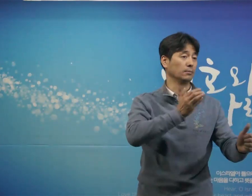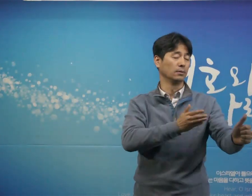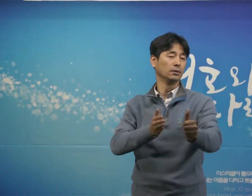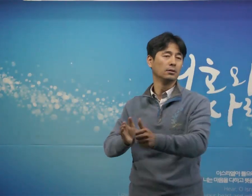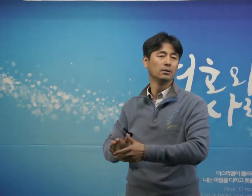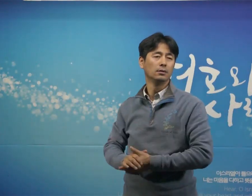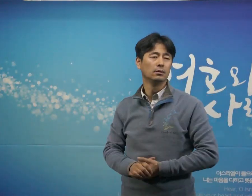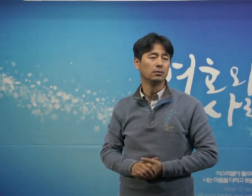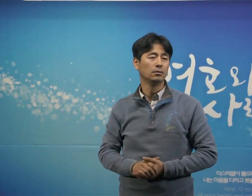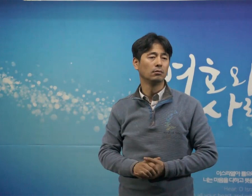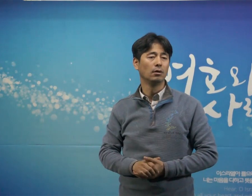그것을 기억하시기 바랍니다.